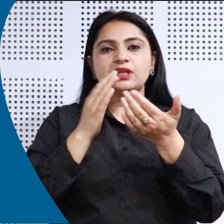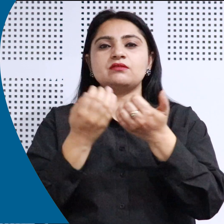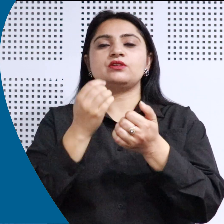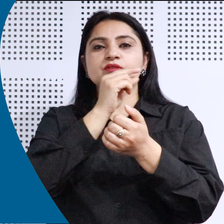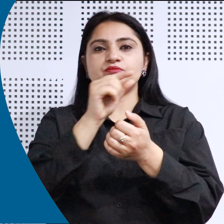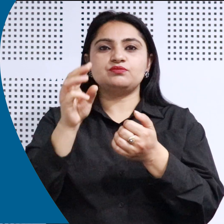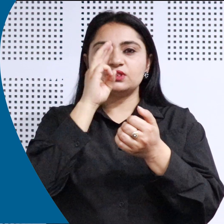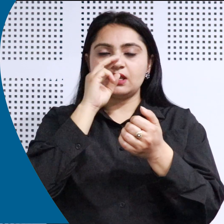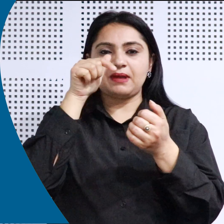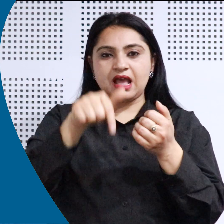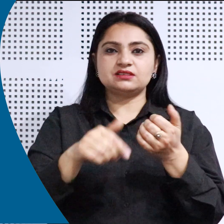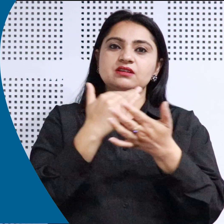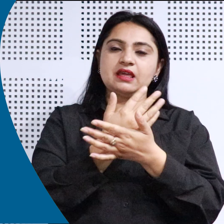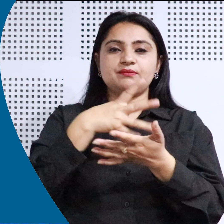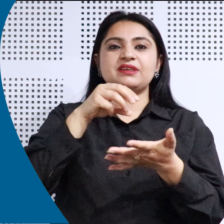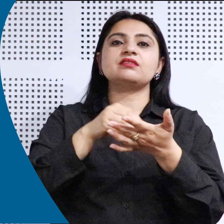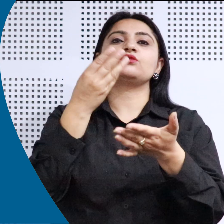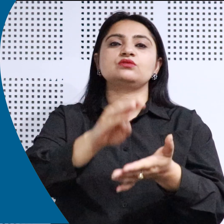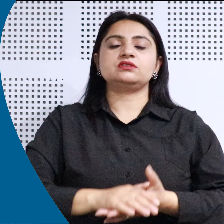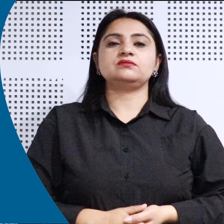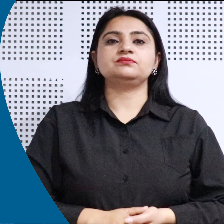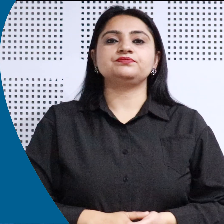कार्यक्रम हाम्रो पालिका केन्द्रित हुनेछ।